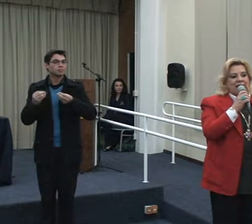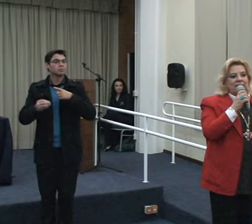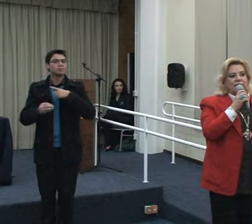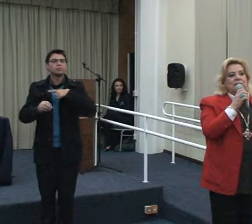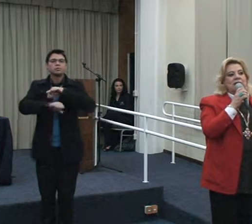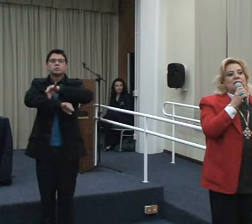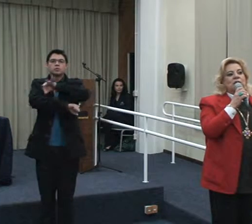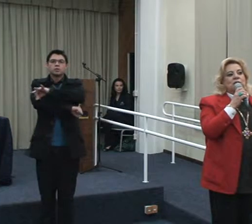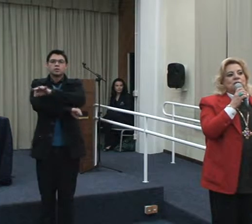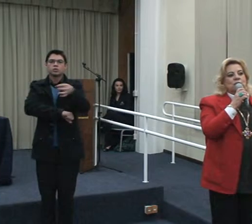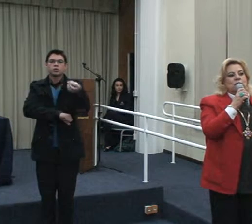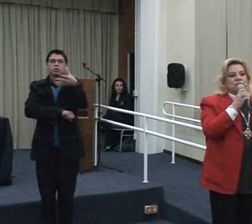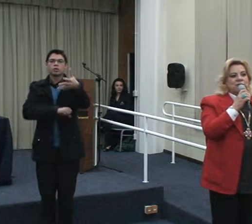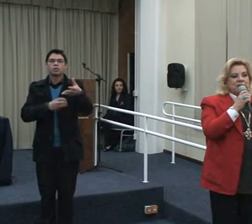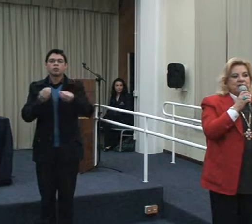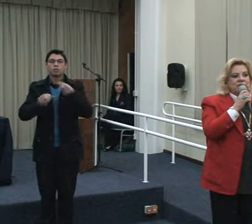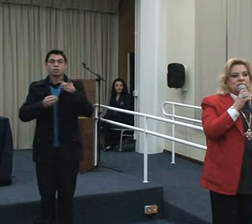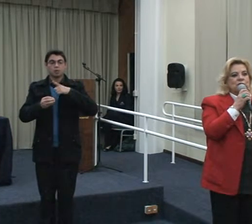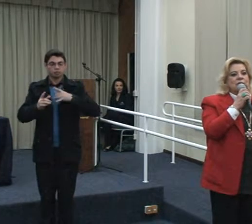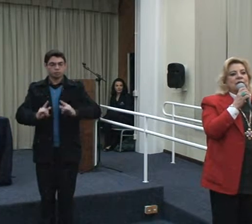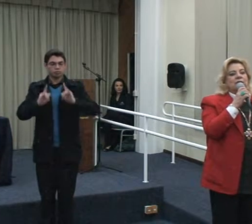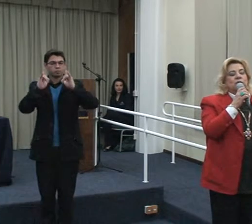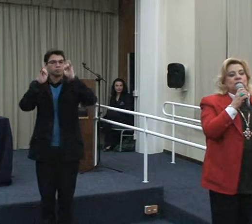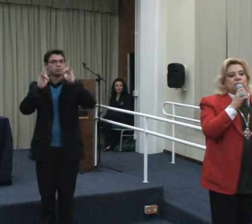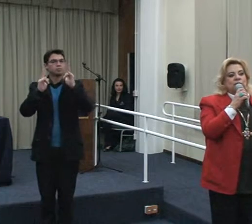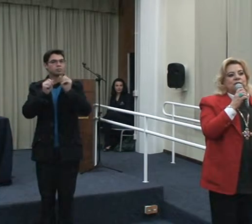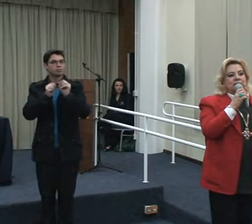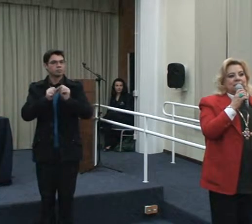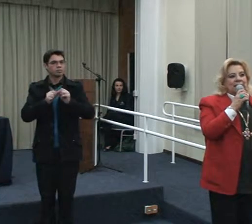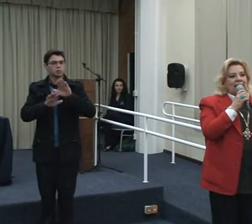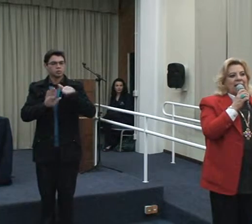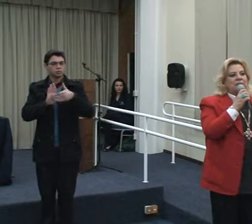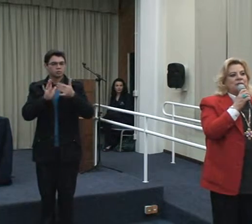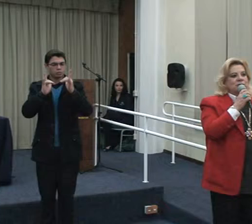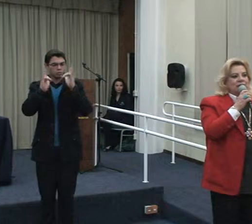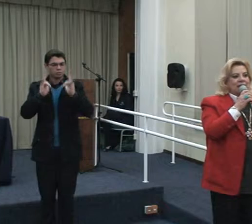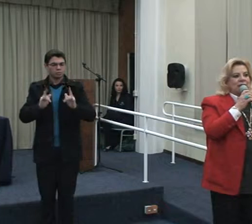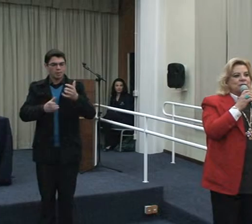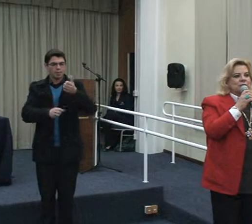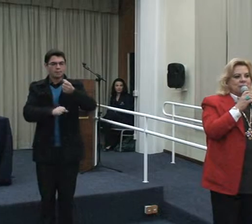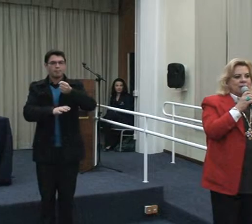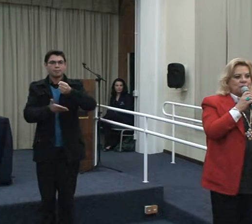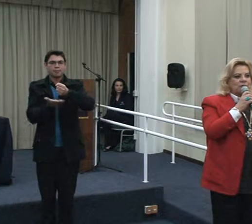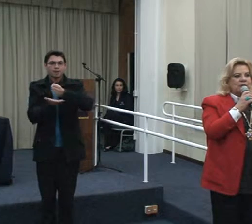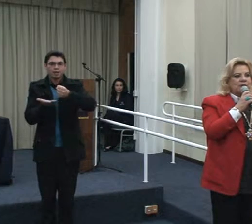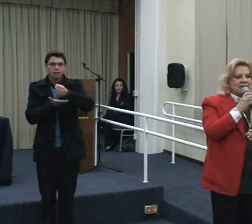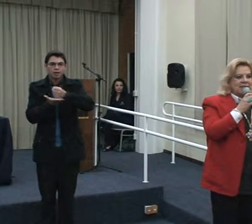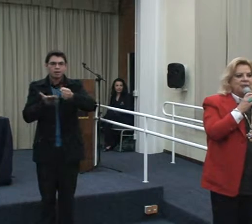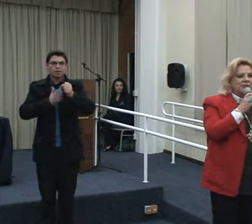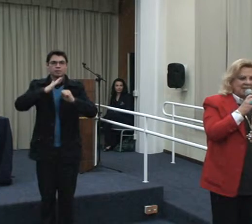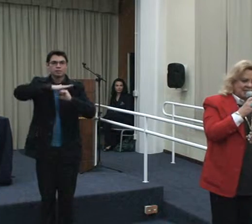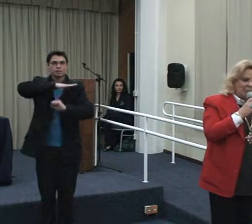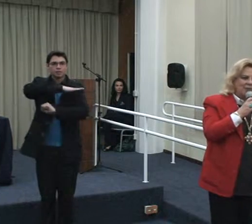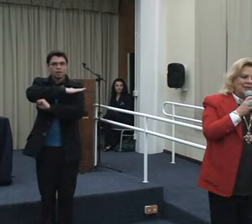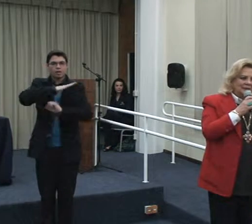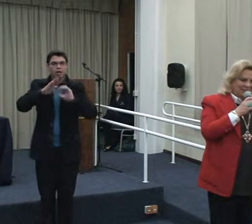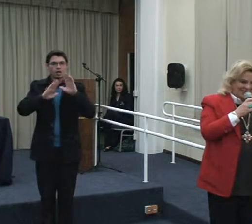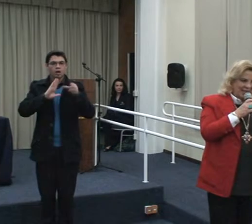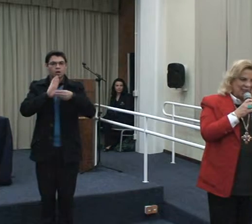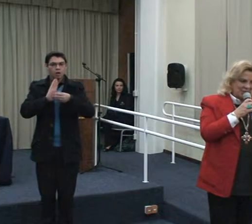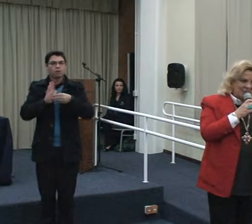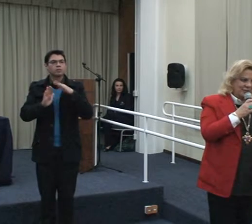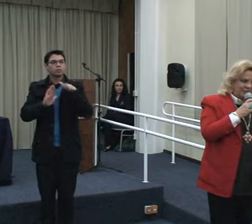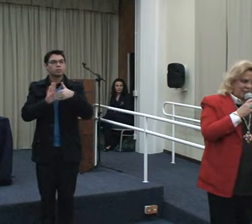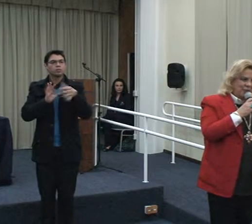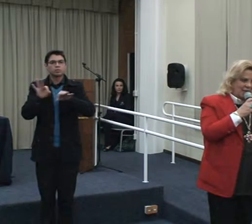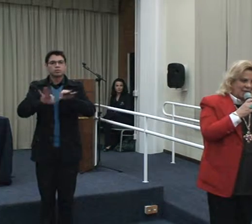um projeto de um edifício todo fundamentado, criado nos padrões do desenho universal. Não